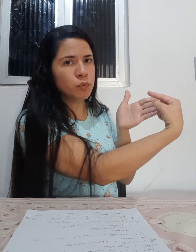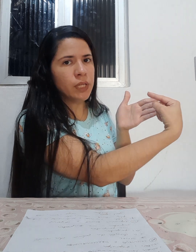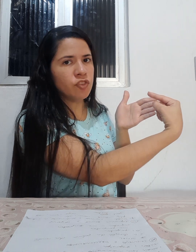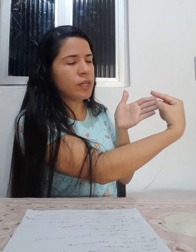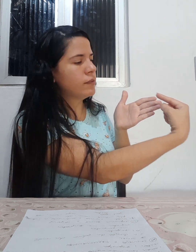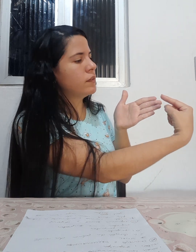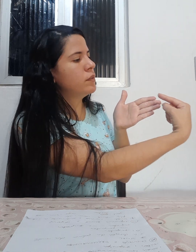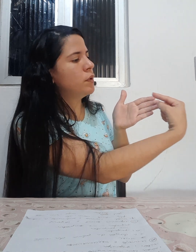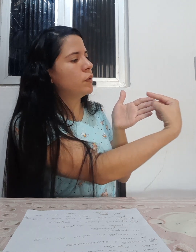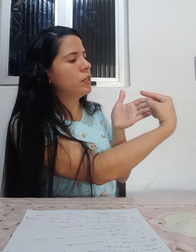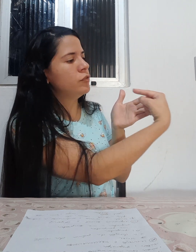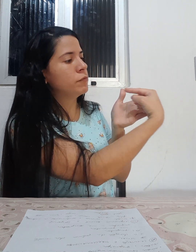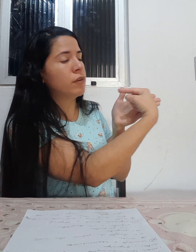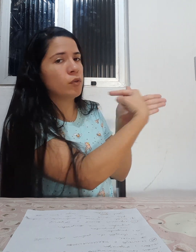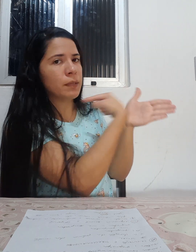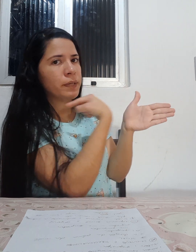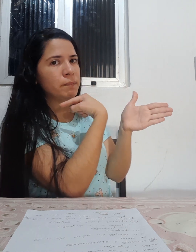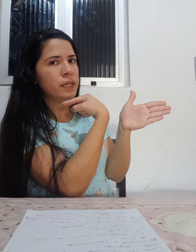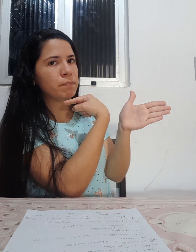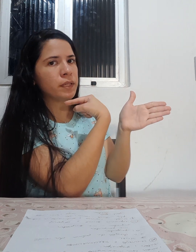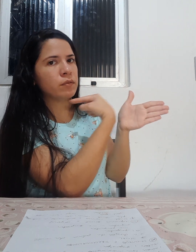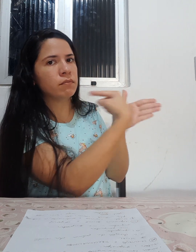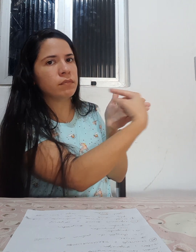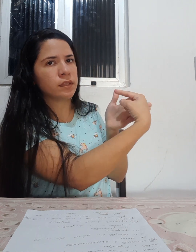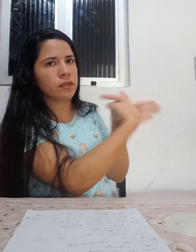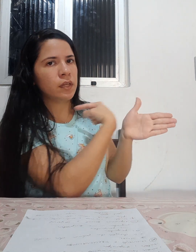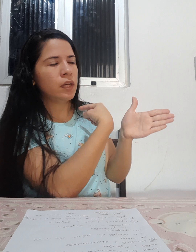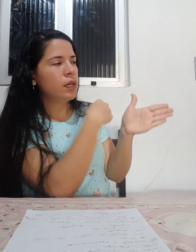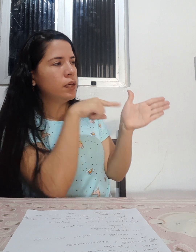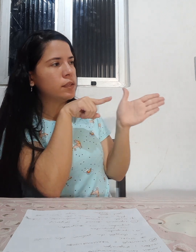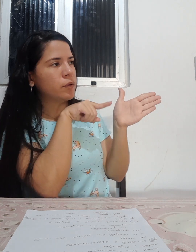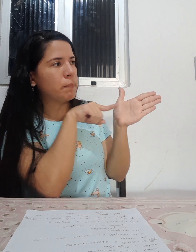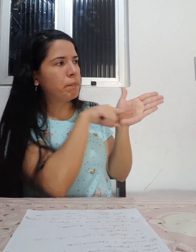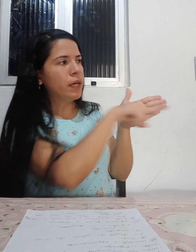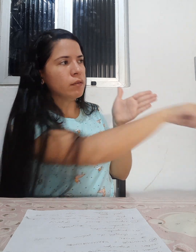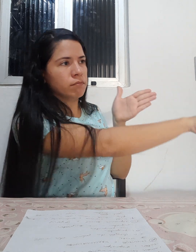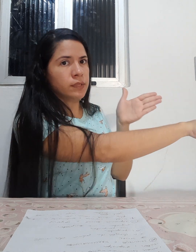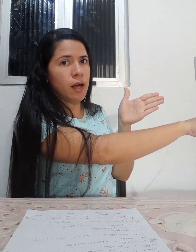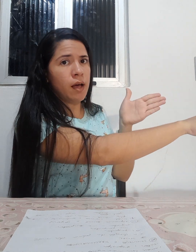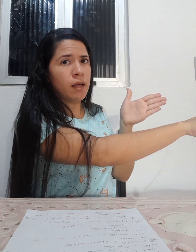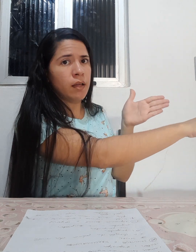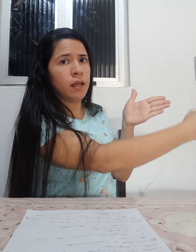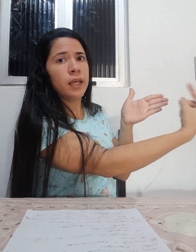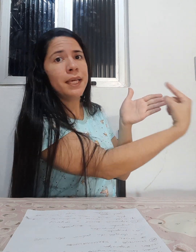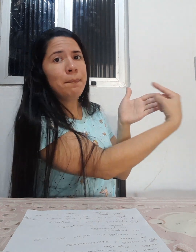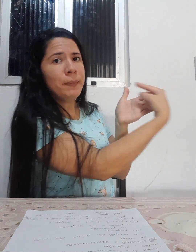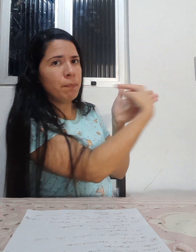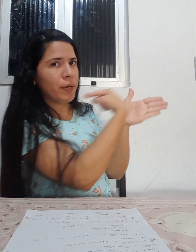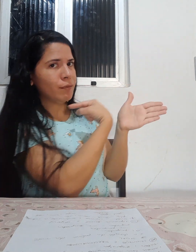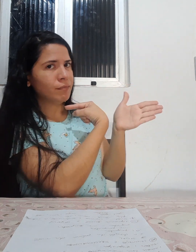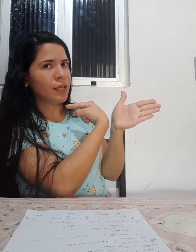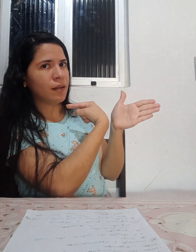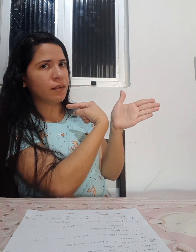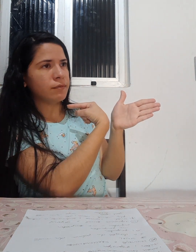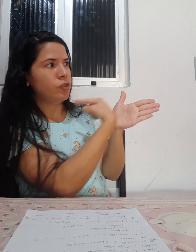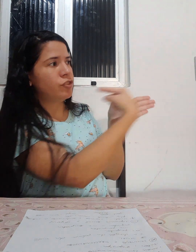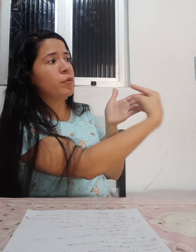muda a direção, ó. Ele volta para mim a pergunta. Então, é perguntar e me perguntar. Estão